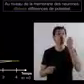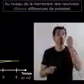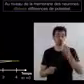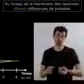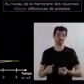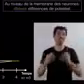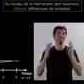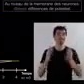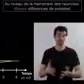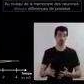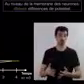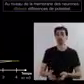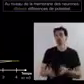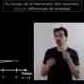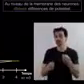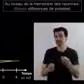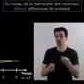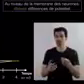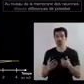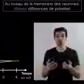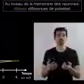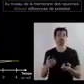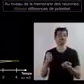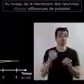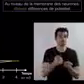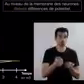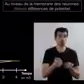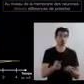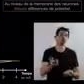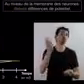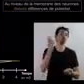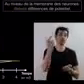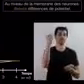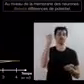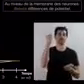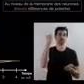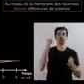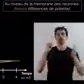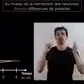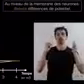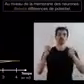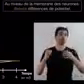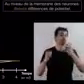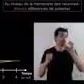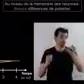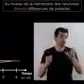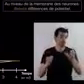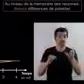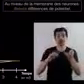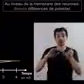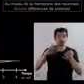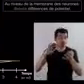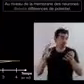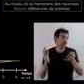ici un potentiel d'action. Son apparition fait suite à une stimulation que je vous pointe ici. Vous avez un petit temps de